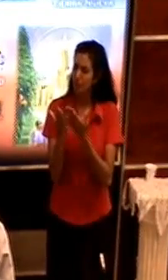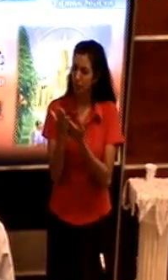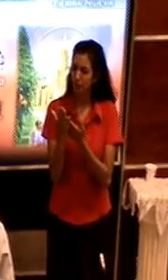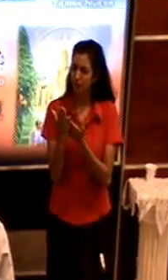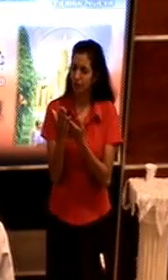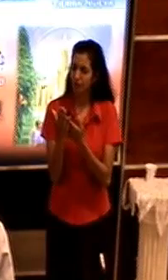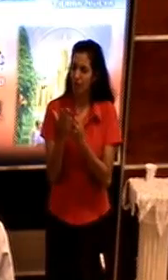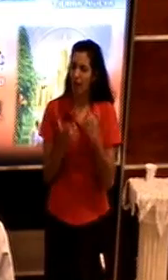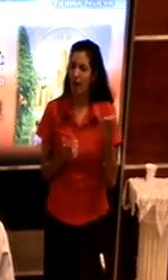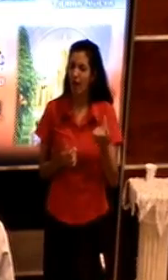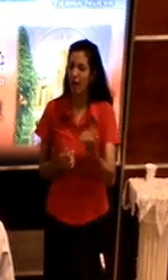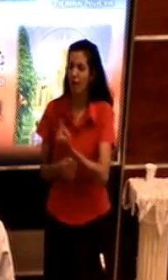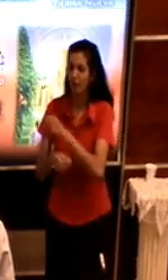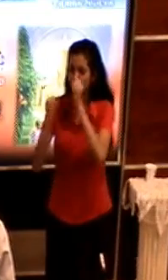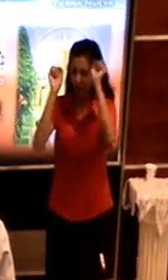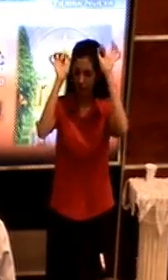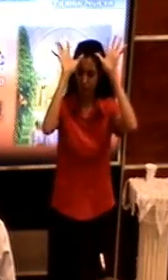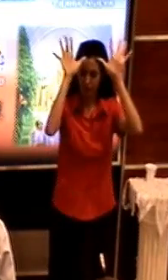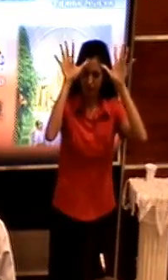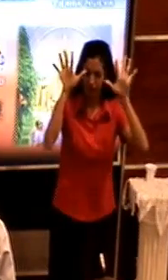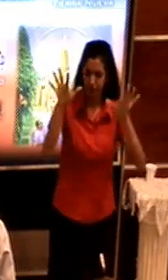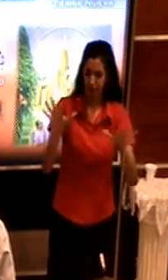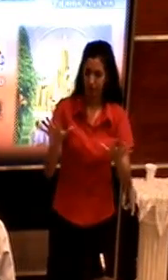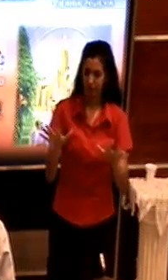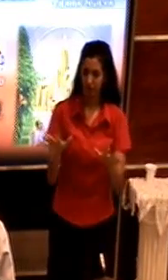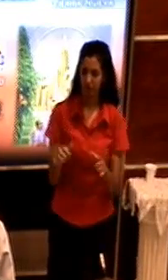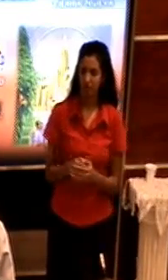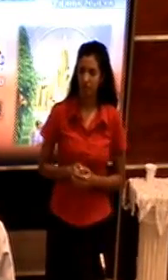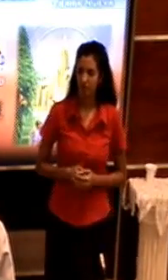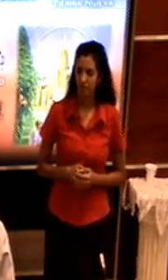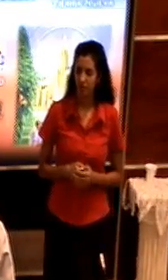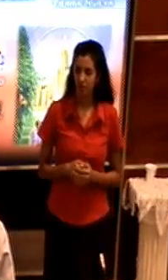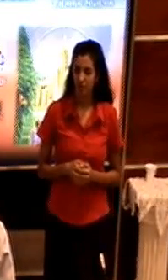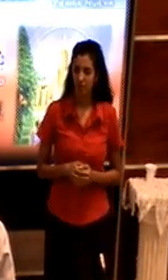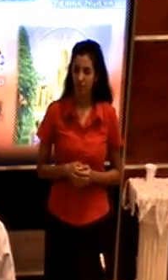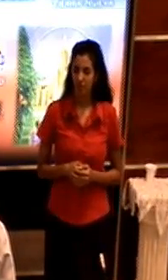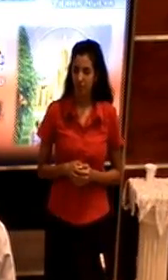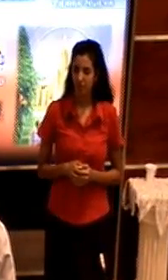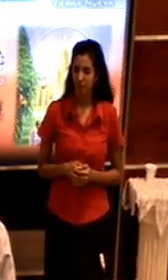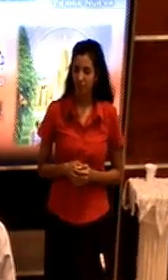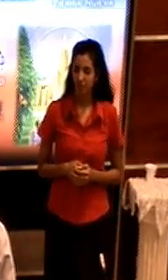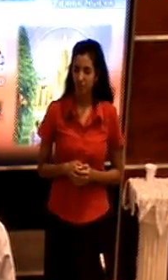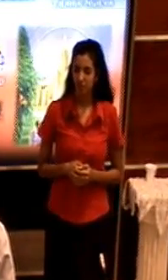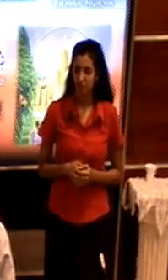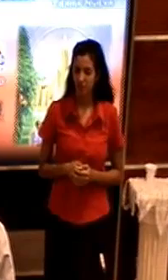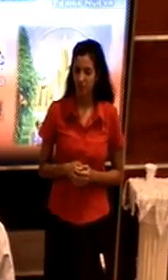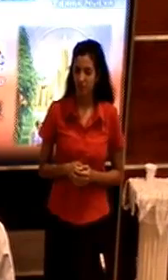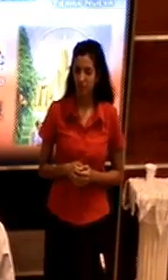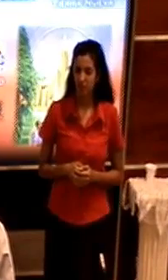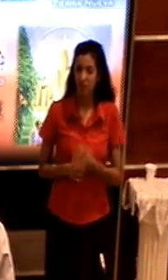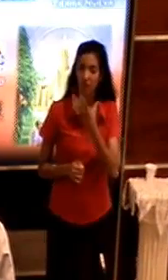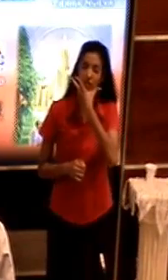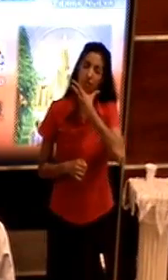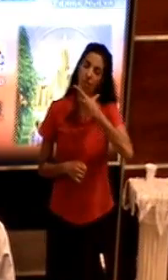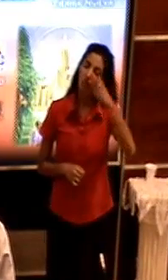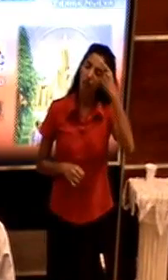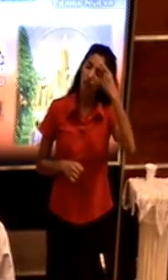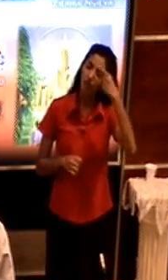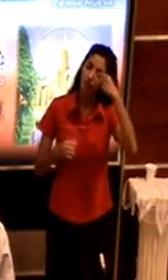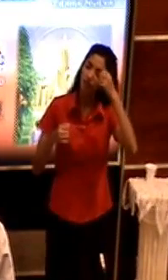nos bendigas a todos en esta noche, para que salgamos de aquí convencidos de la gracia